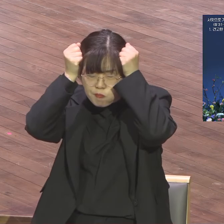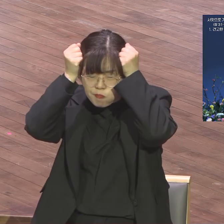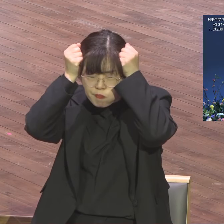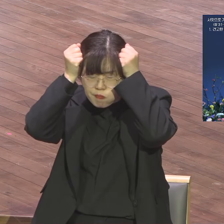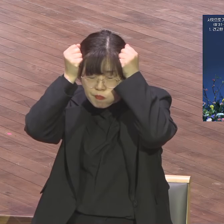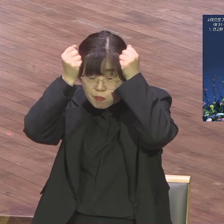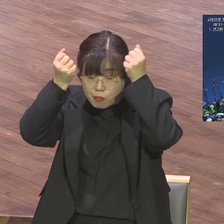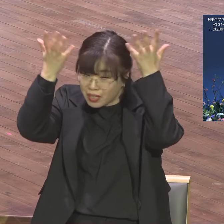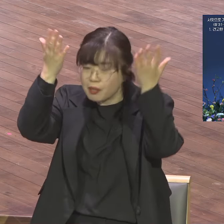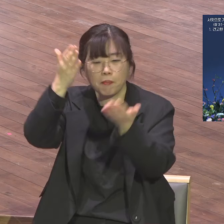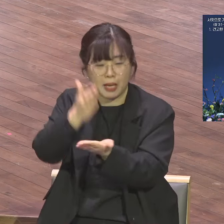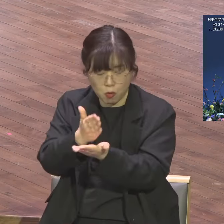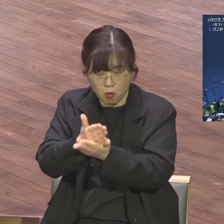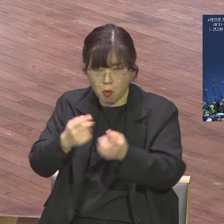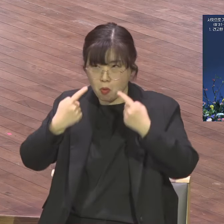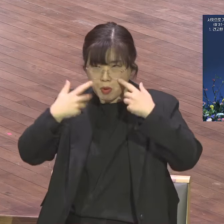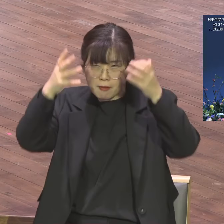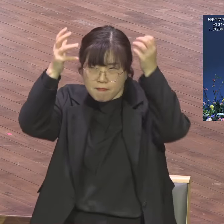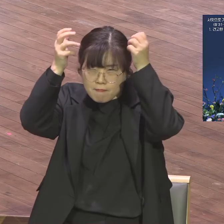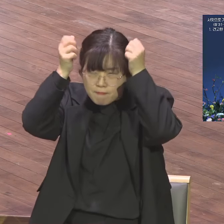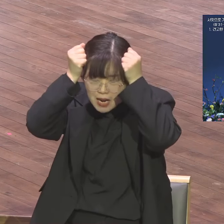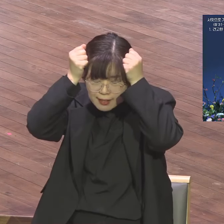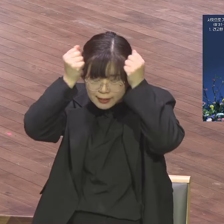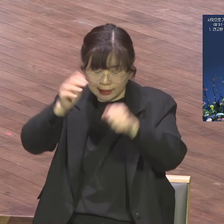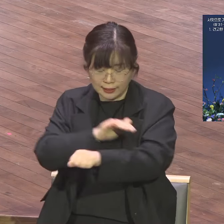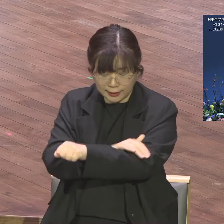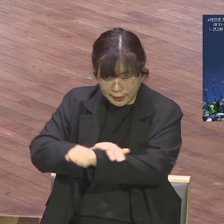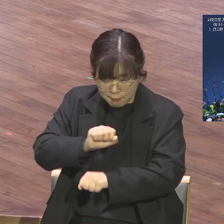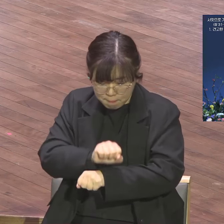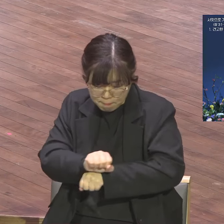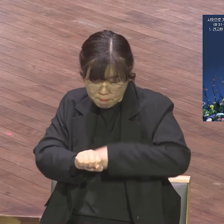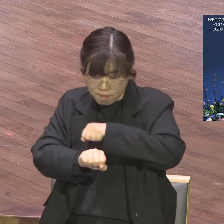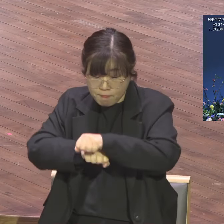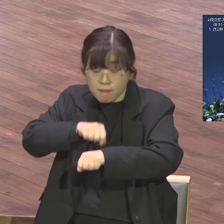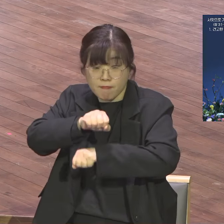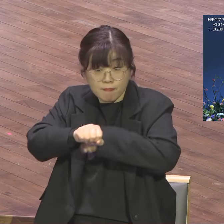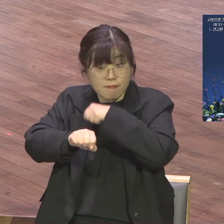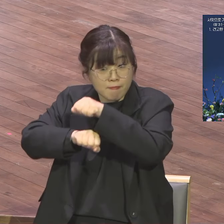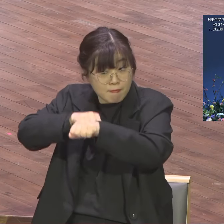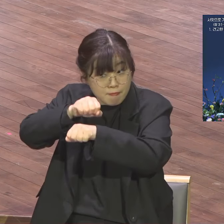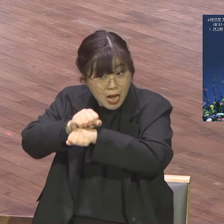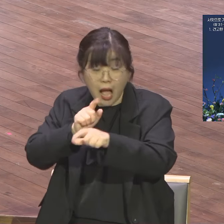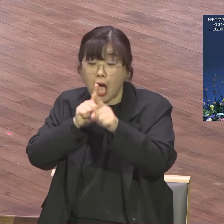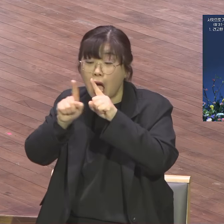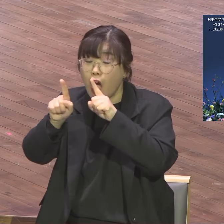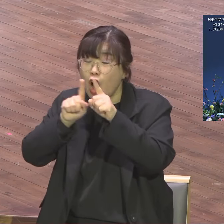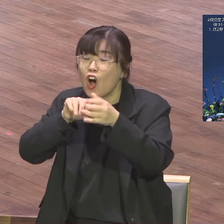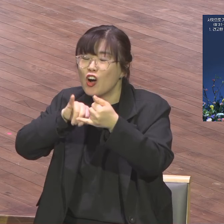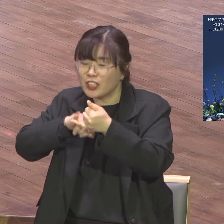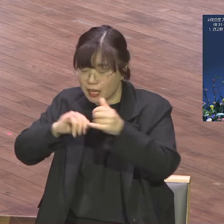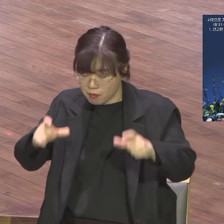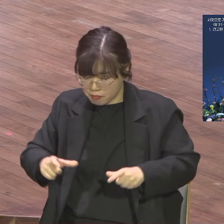견고히 세우는 이그 방법이 뭐냐, 말씀의 망대를 다 견고히 세우는데 반복이야.